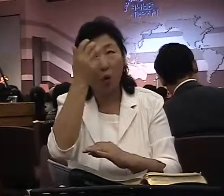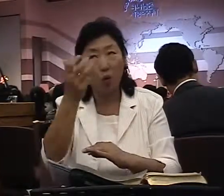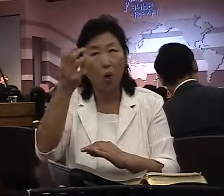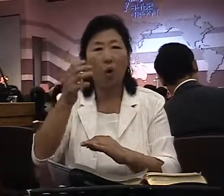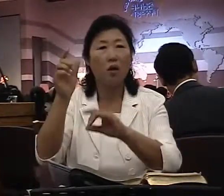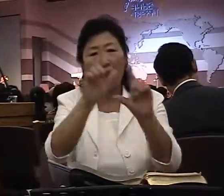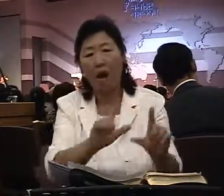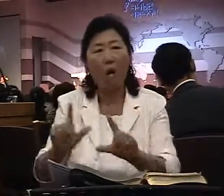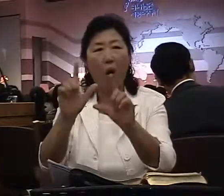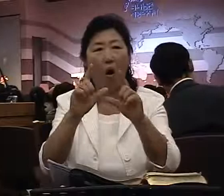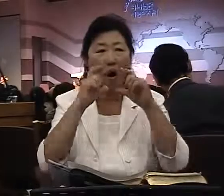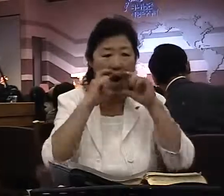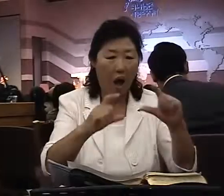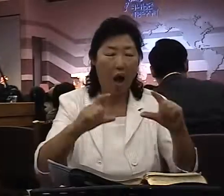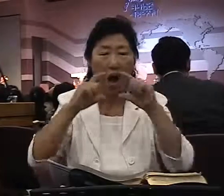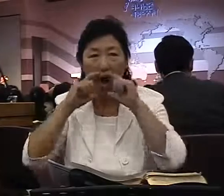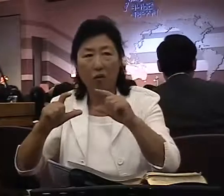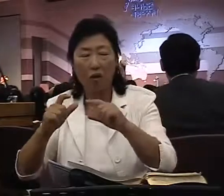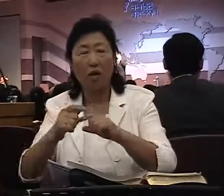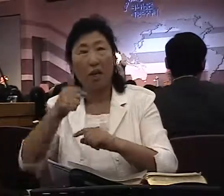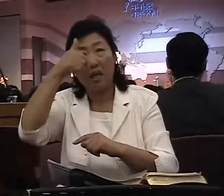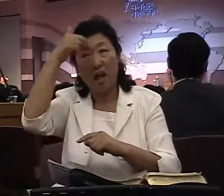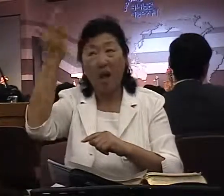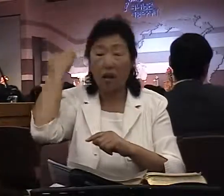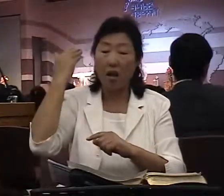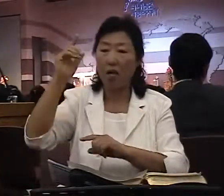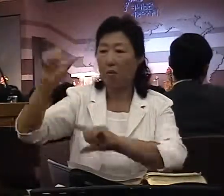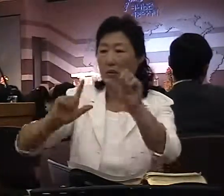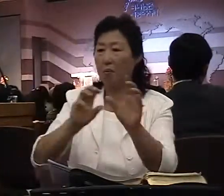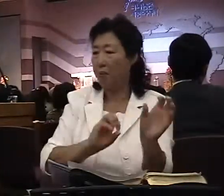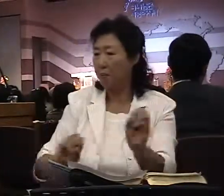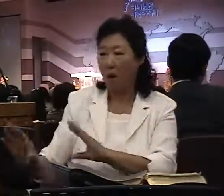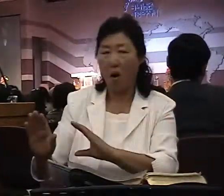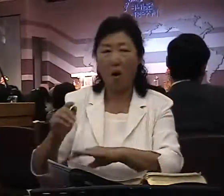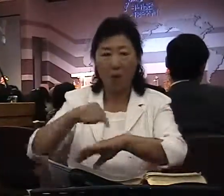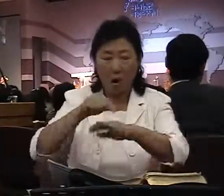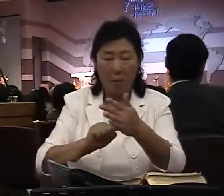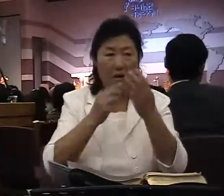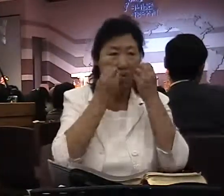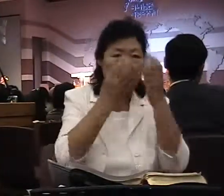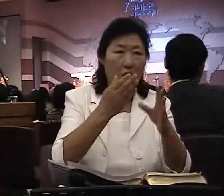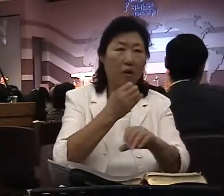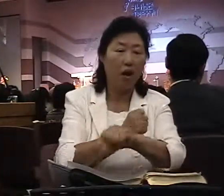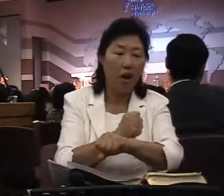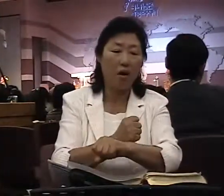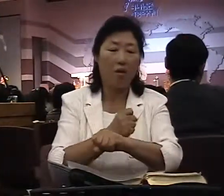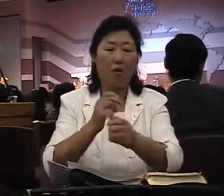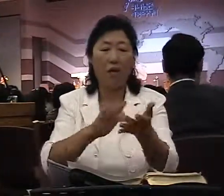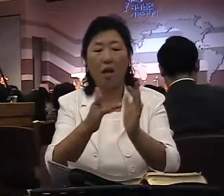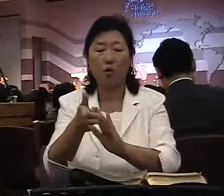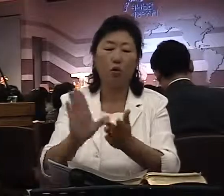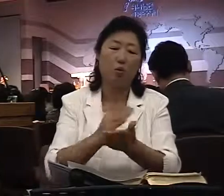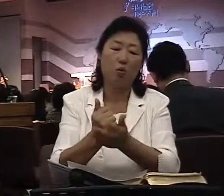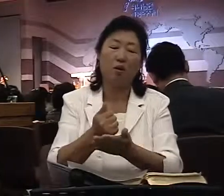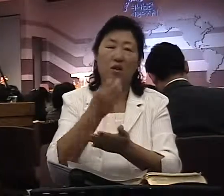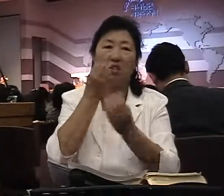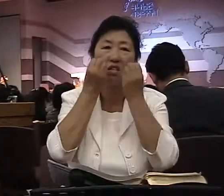옛 모습을 버리고 내 마음을 새롭게 함으로 예수 그리스도의 새로운 옷을 입어서 성령의